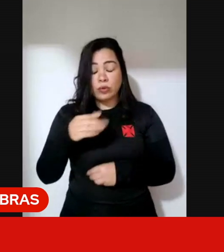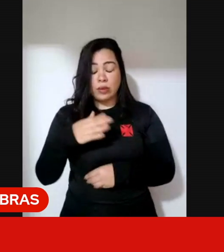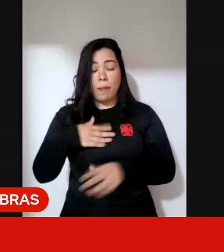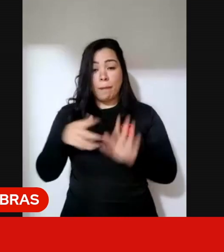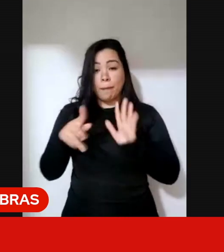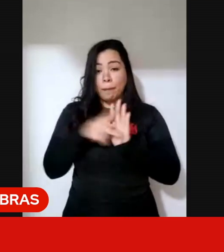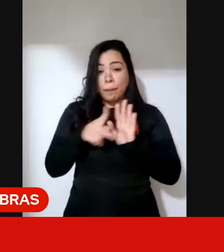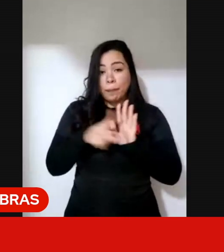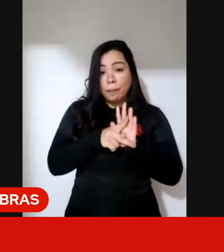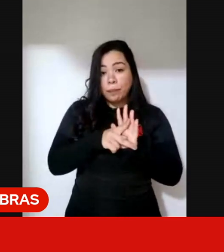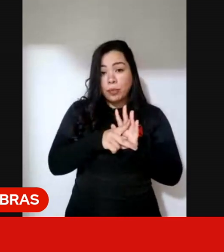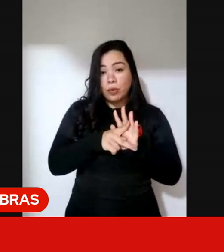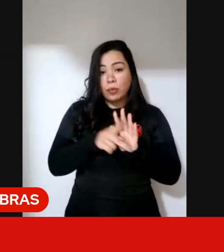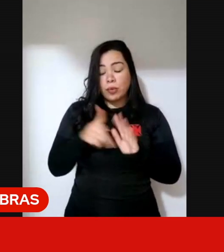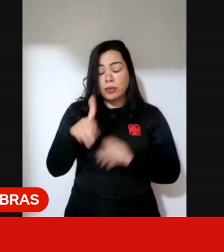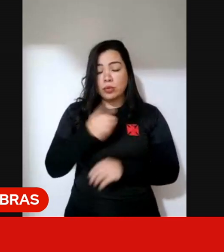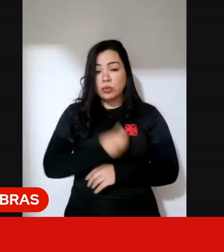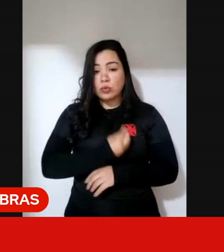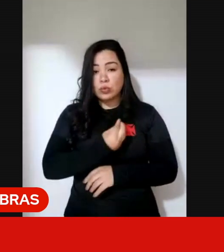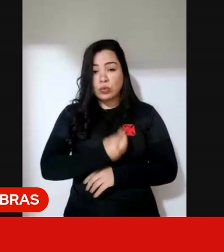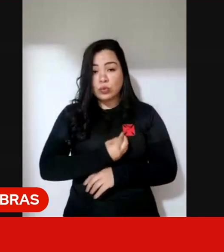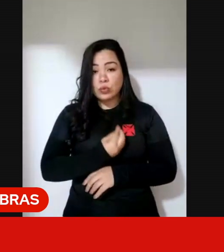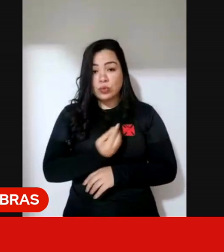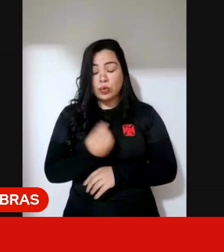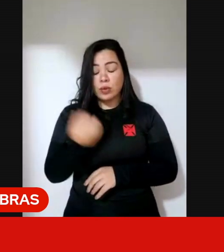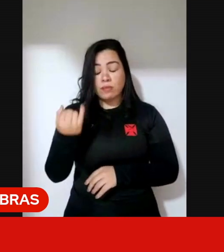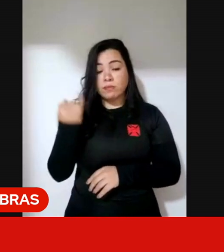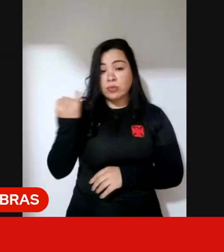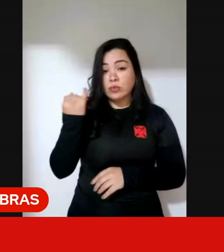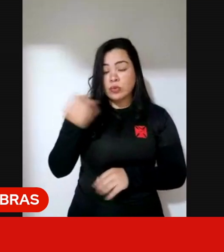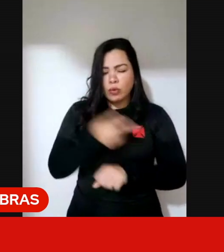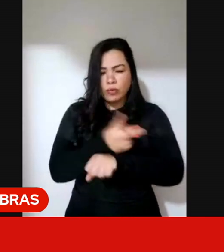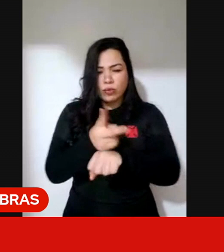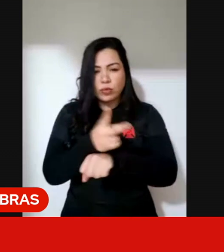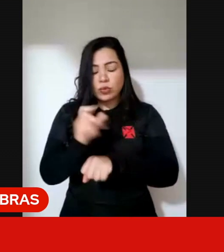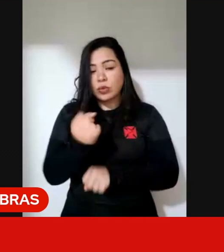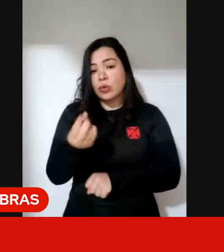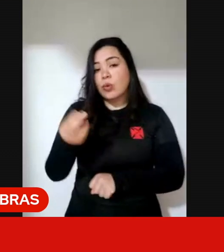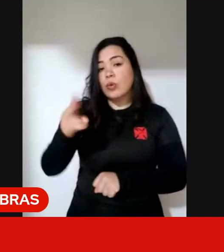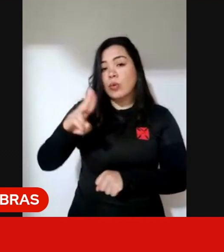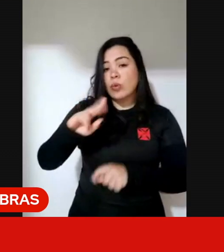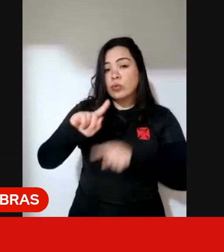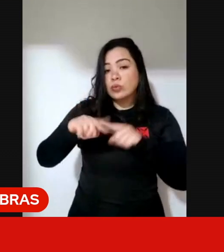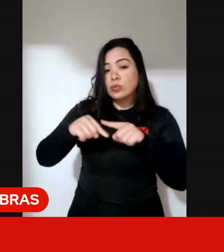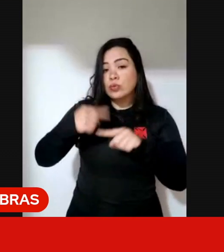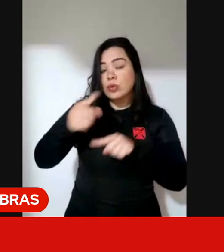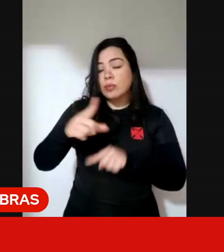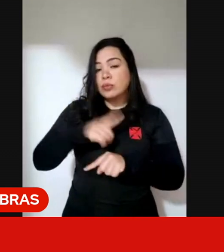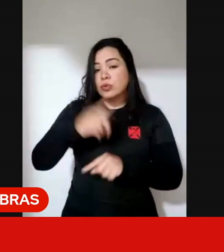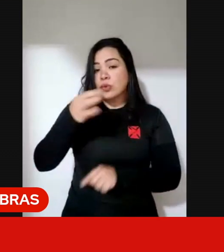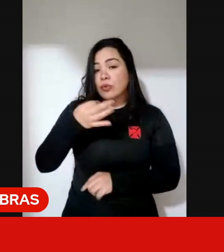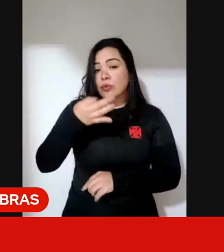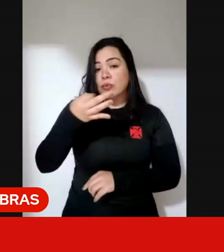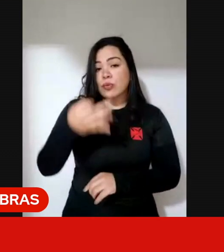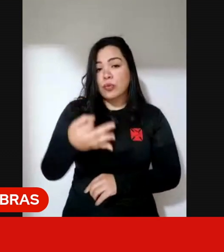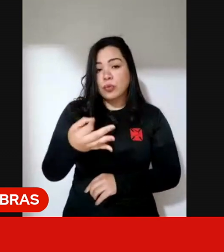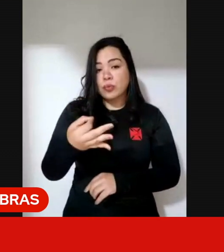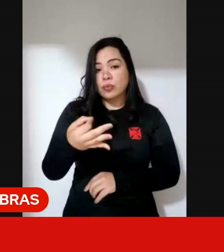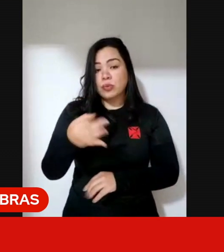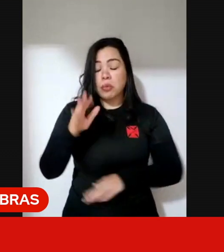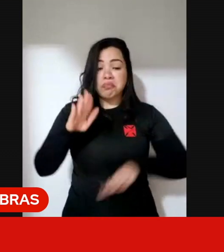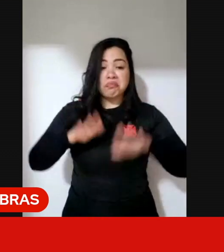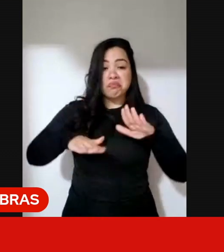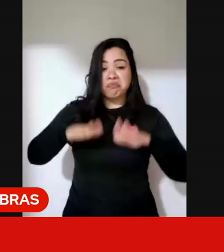pelo seu interesse, você foi buscando, ou você teve a oportunidade de, não sei, ter